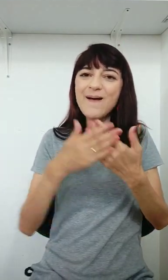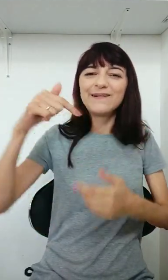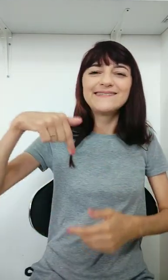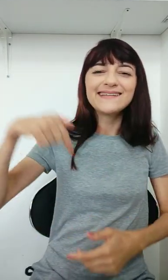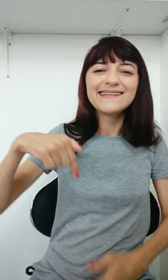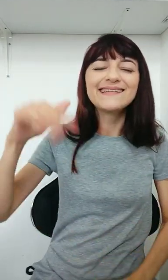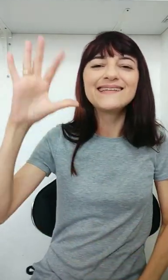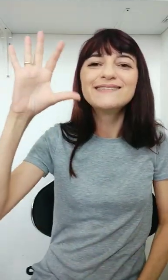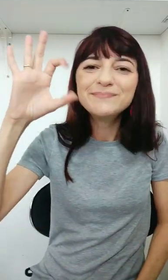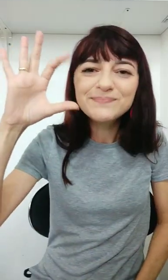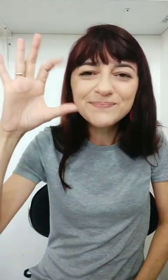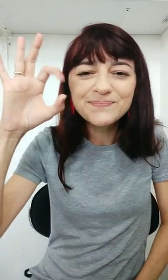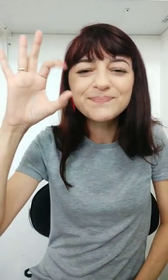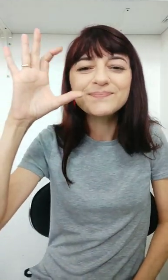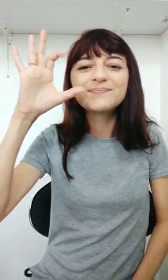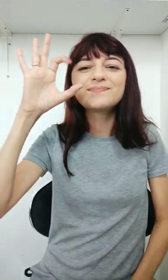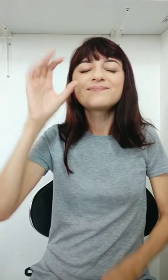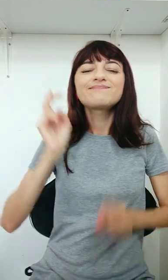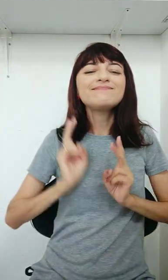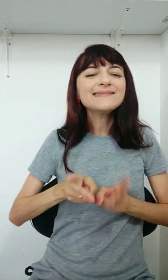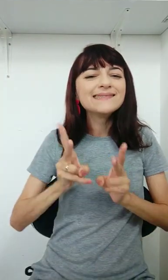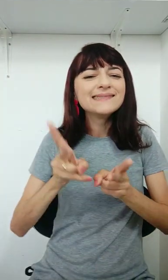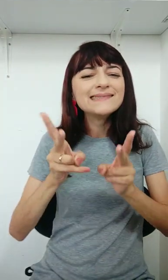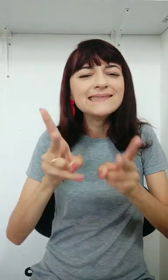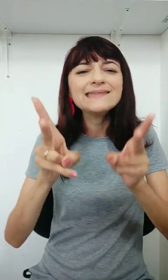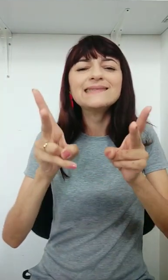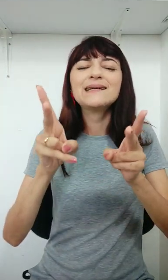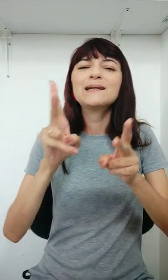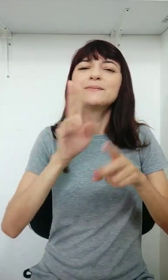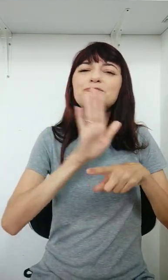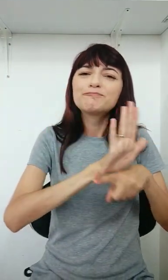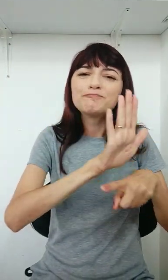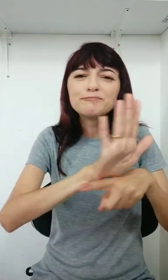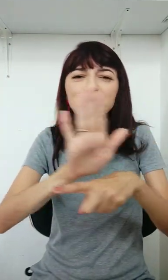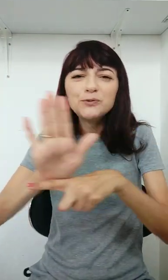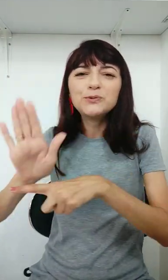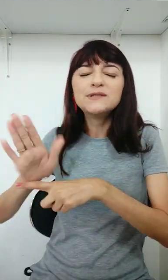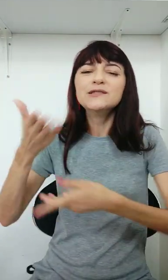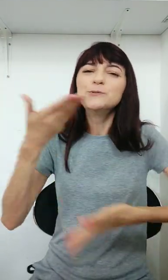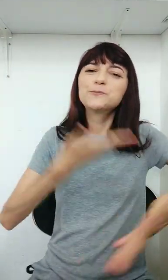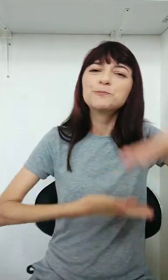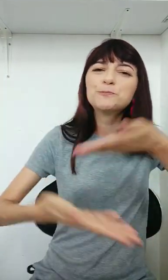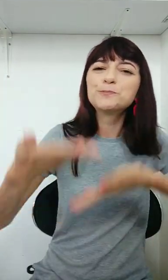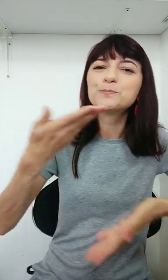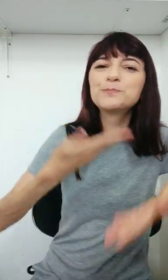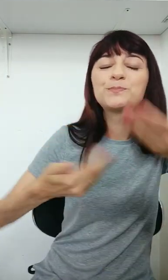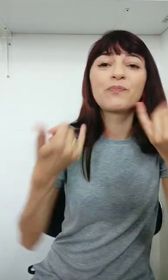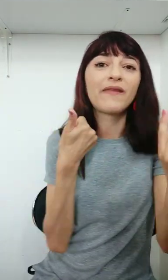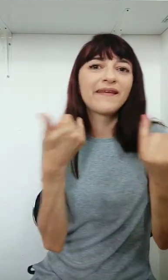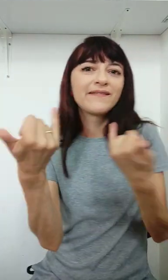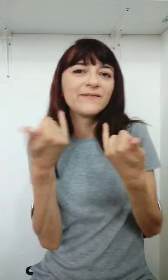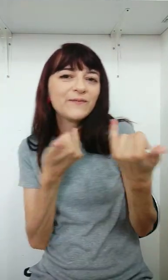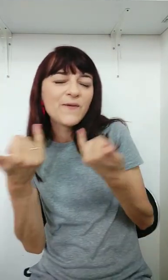aí com a gente várias vezes, né? Pessoas que estão participando hoje pela primeira vez ao vivo, não é? Vocês também